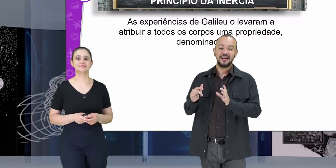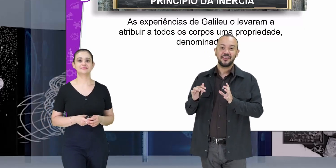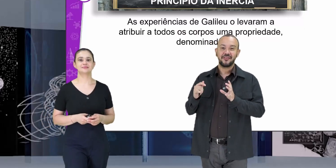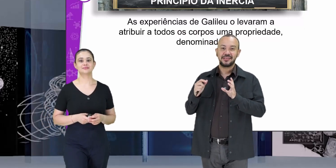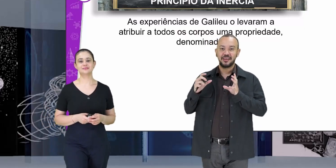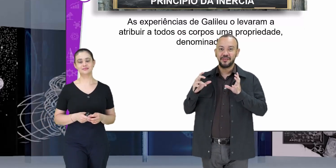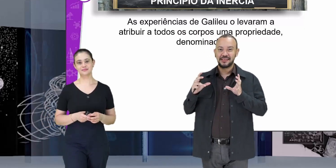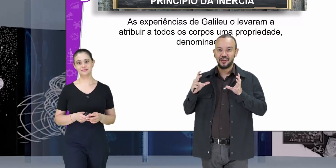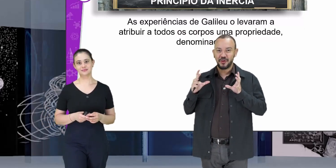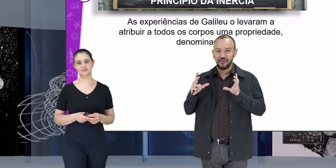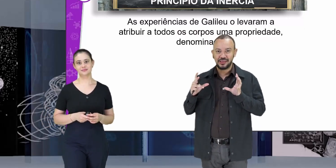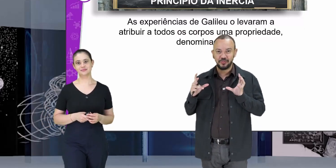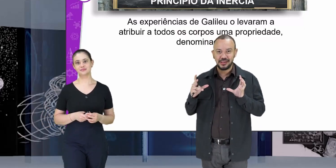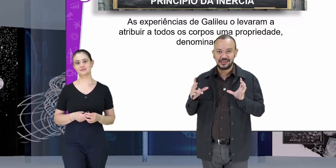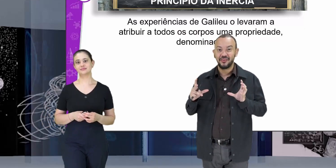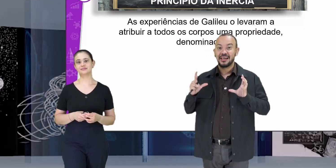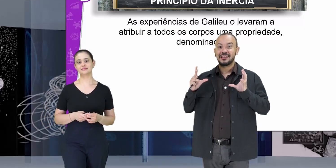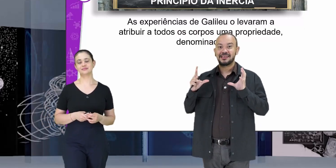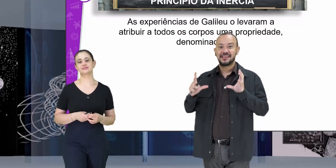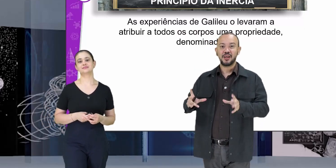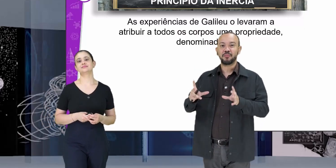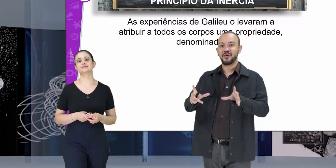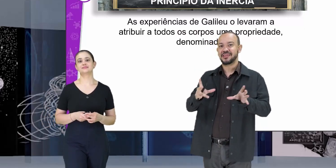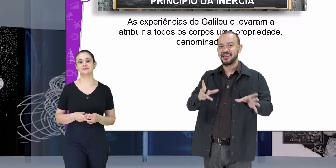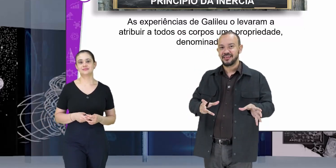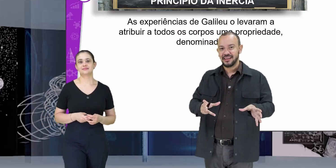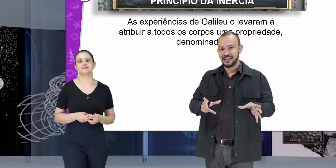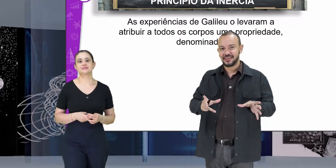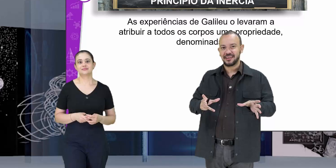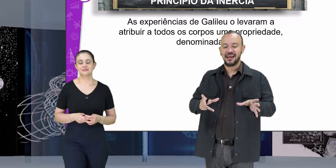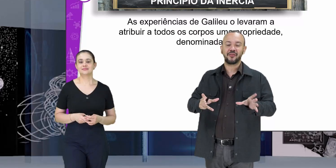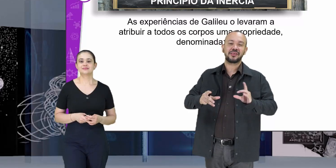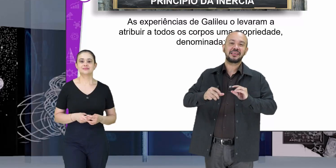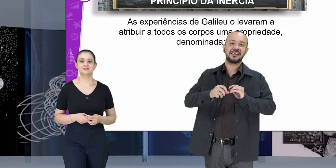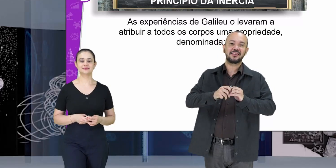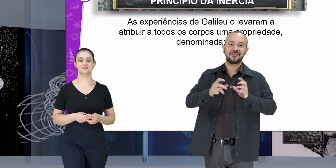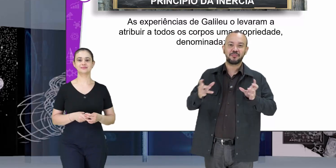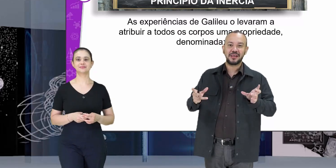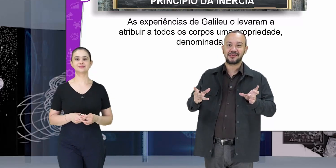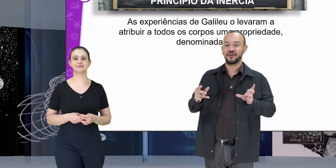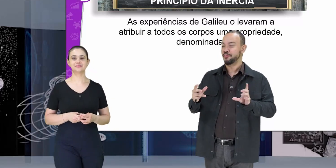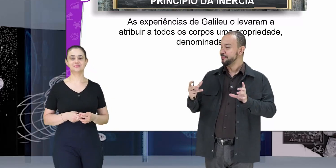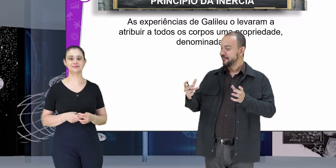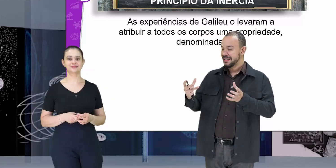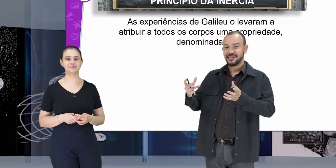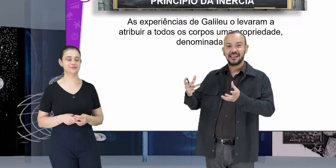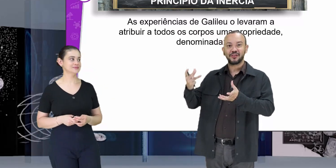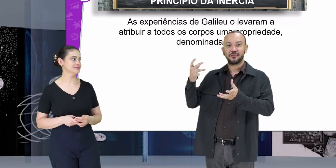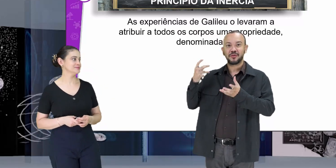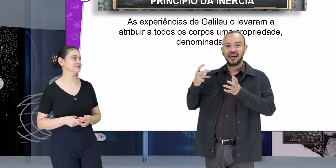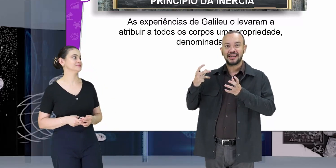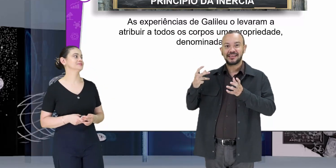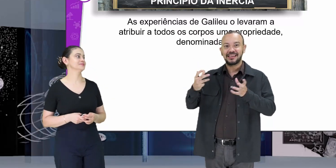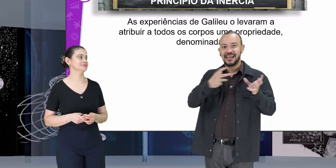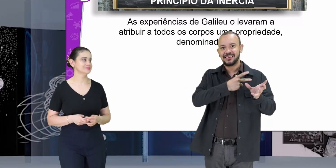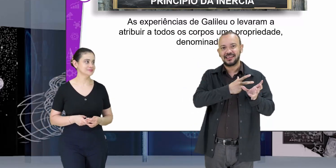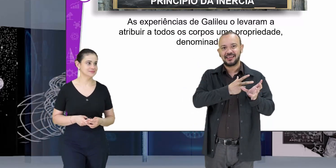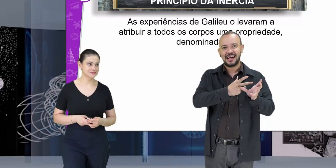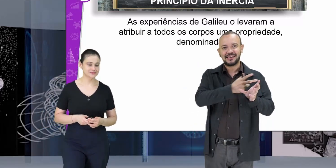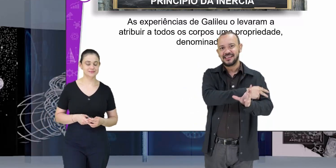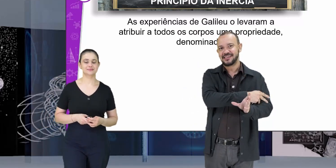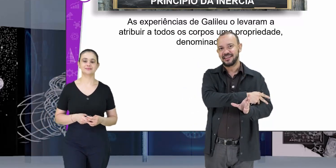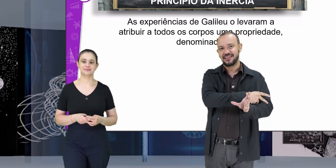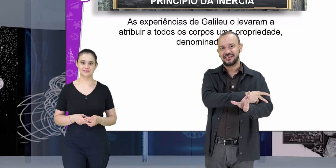cientista consiga fazer uma contribuição 100% inédita, algo que ninguém nunca pensou, e tendo como base